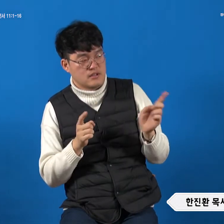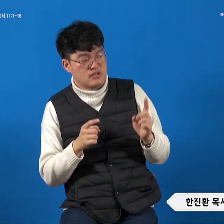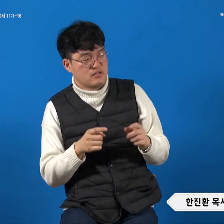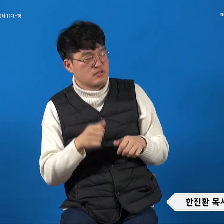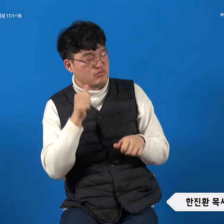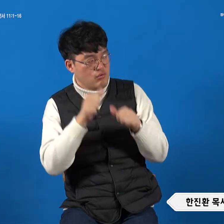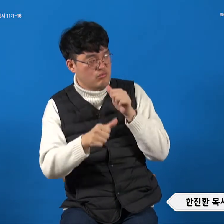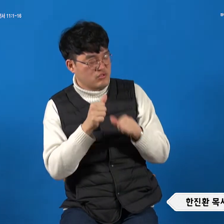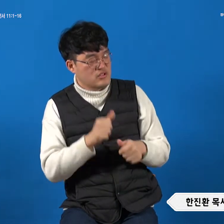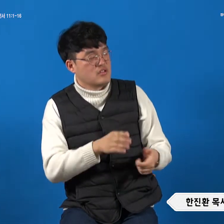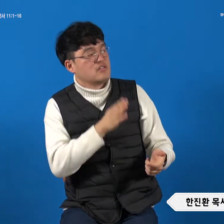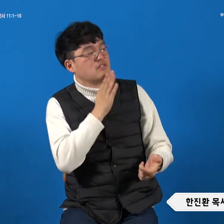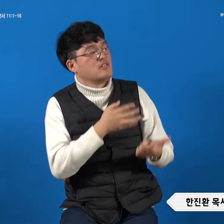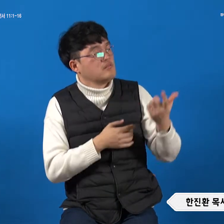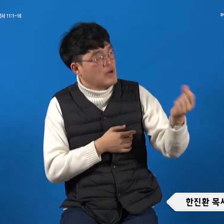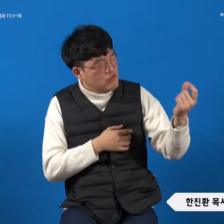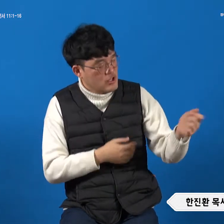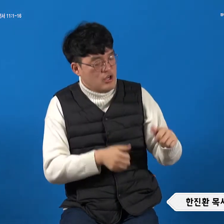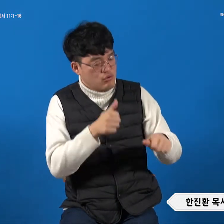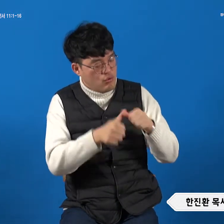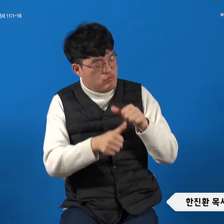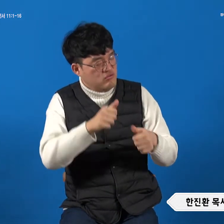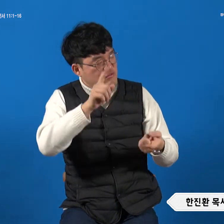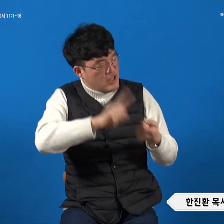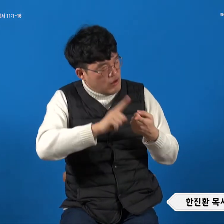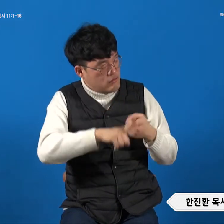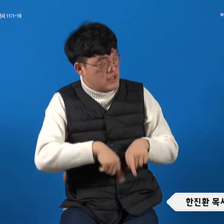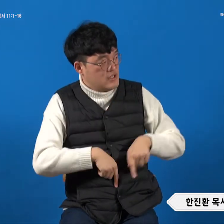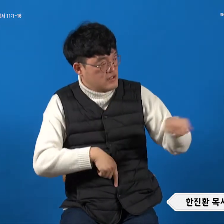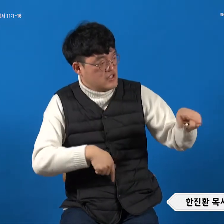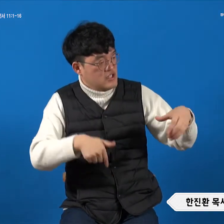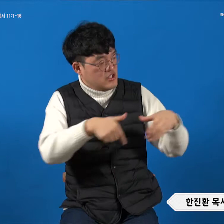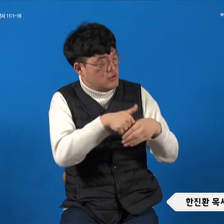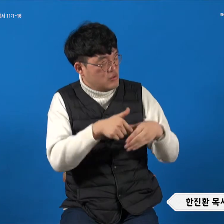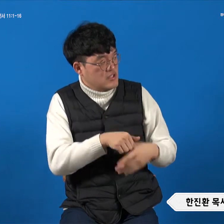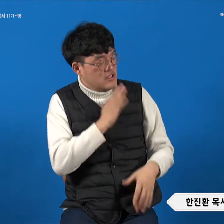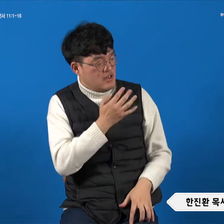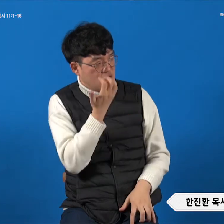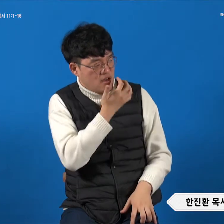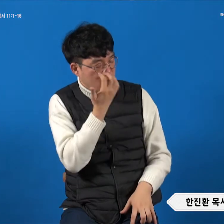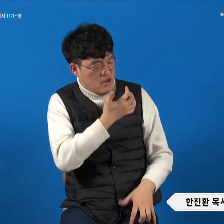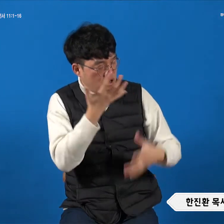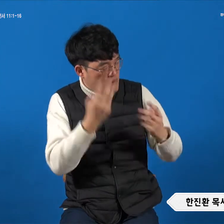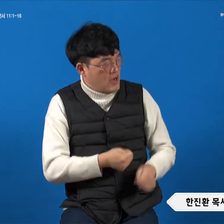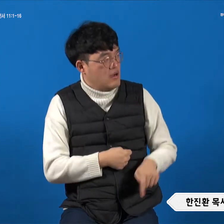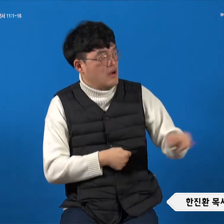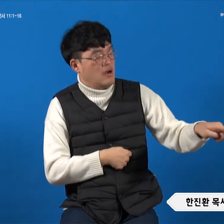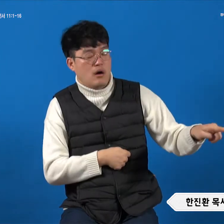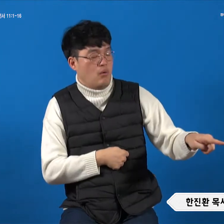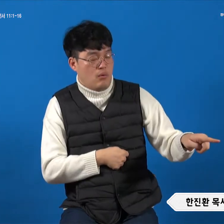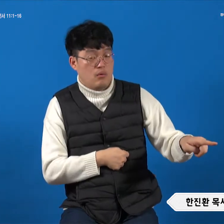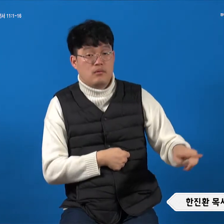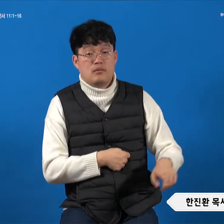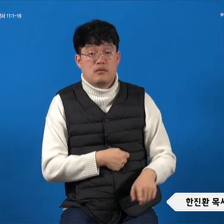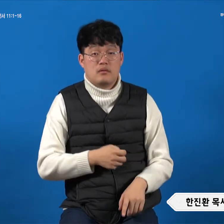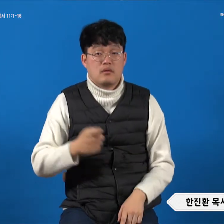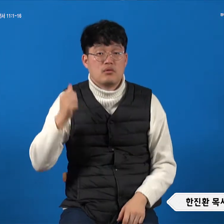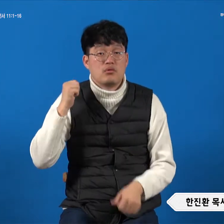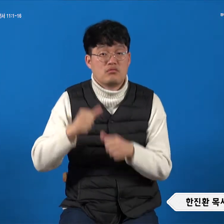사람들이 소문이 사실이구나, 정말 저것들은 문란한 사람들이구나, 그렇게 하지